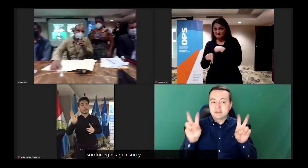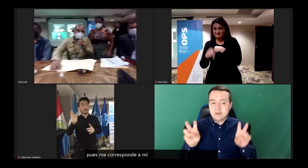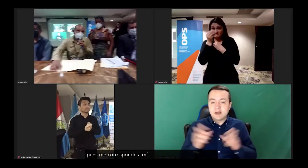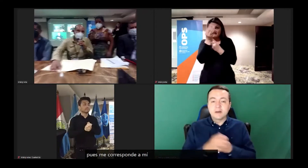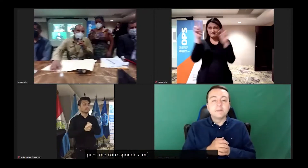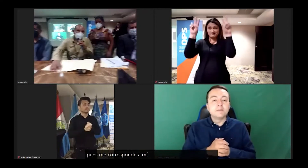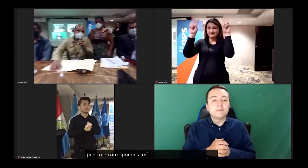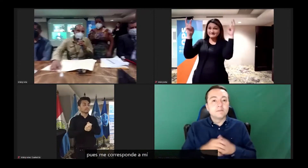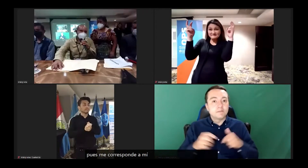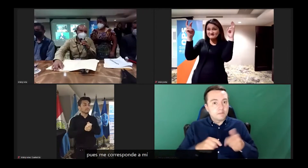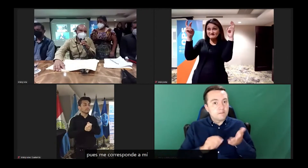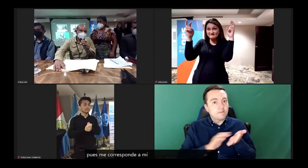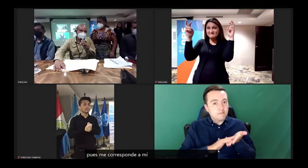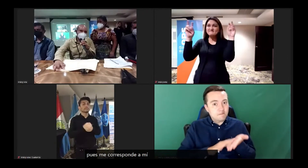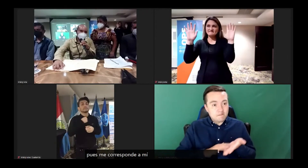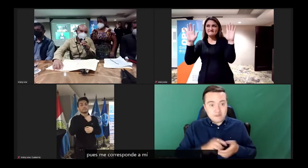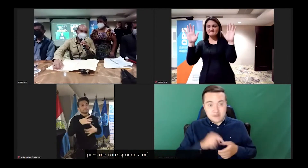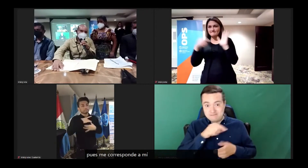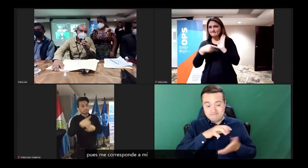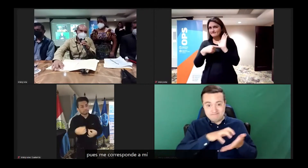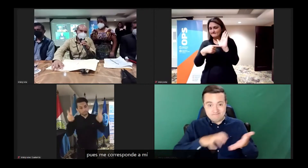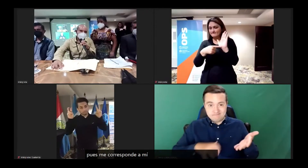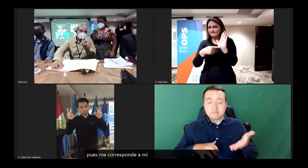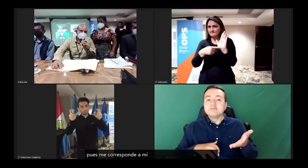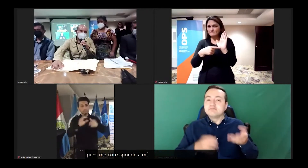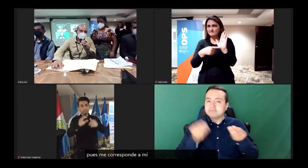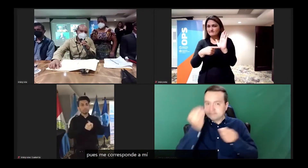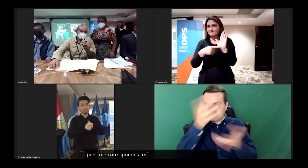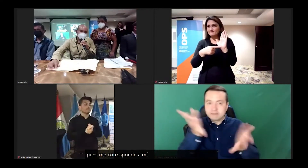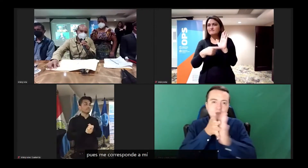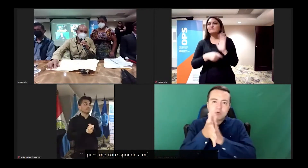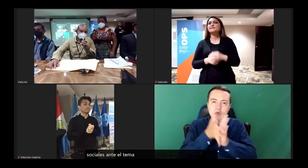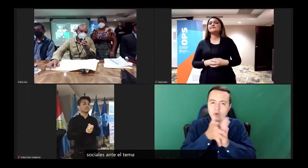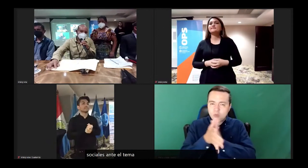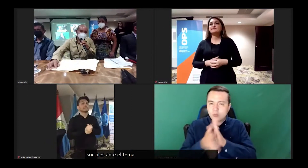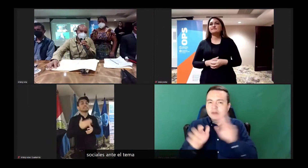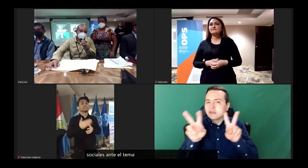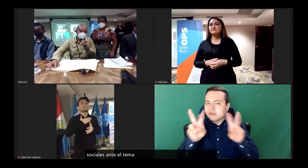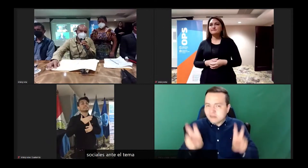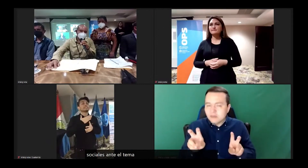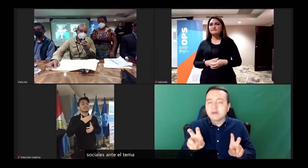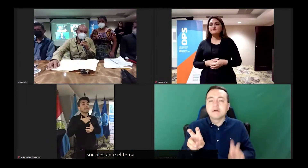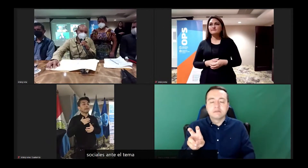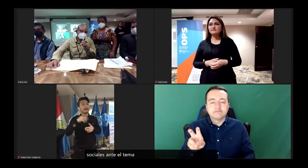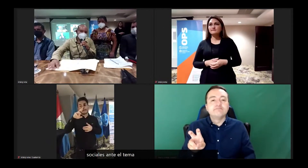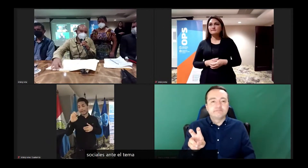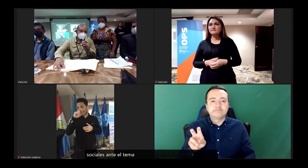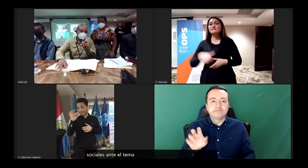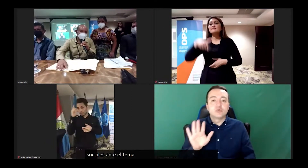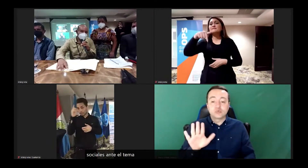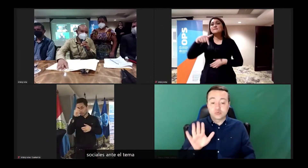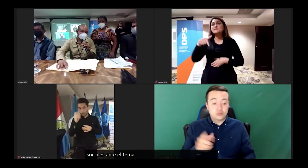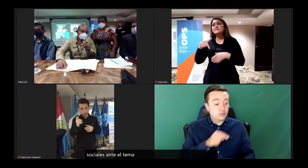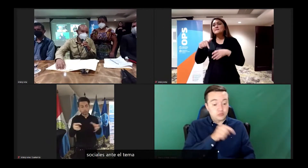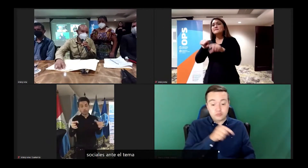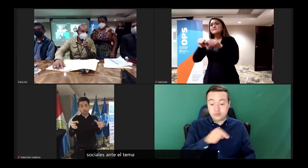desarrollar este interesante tema que habla sobre los retos de los grupos y las